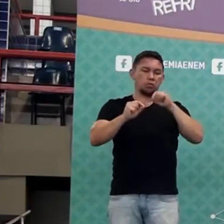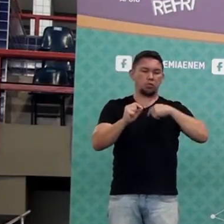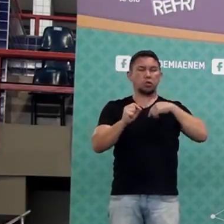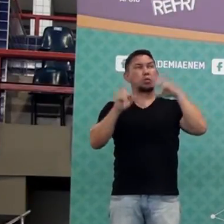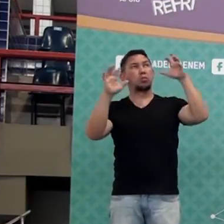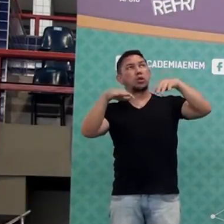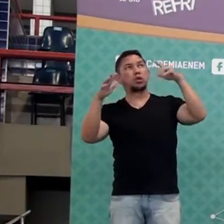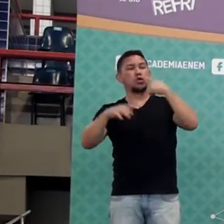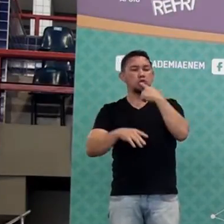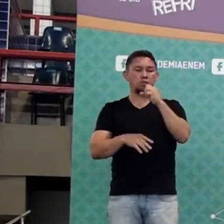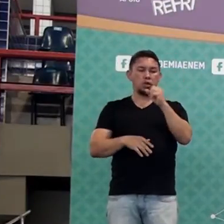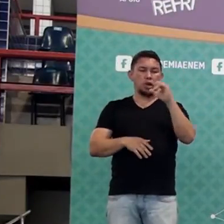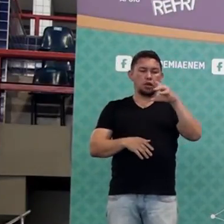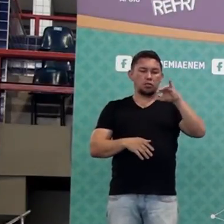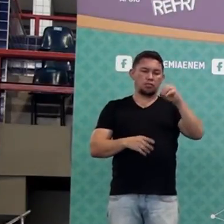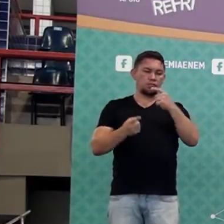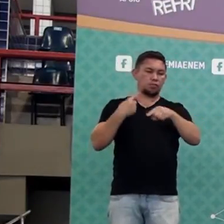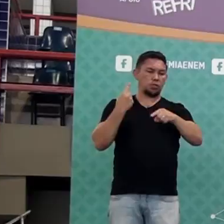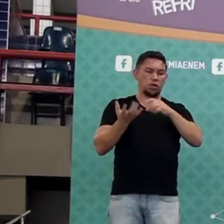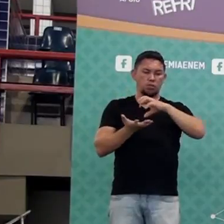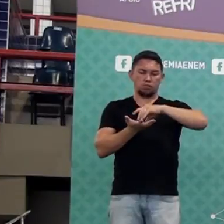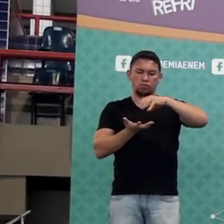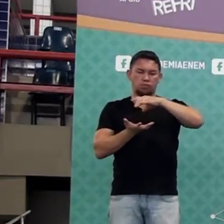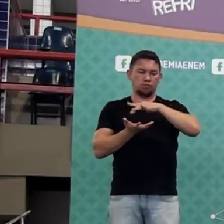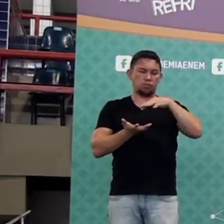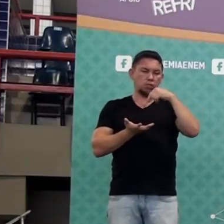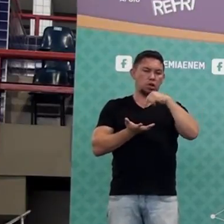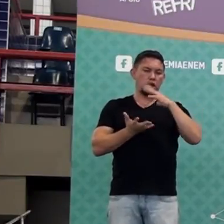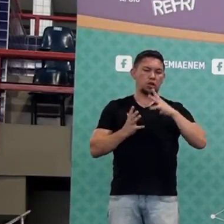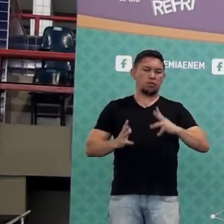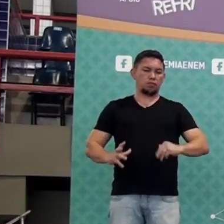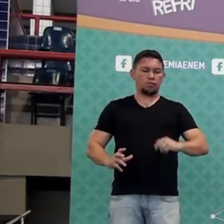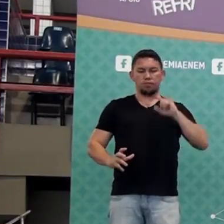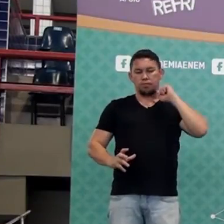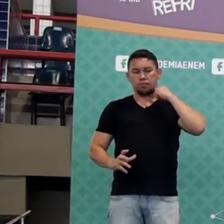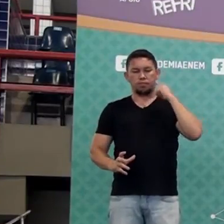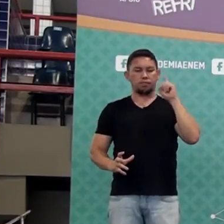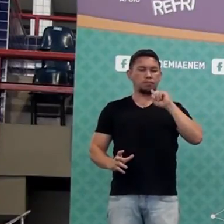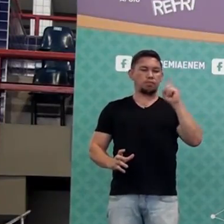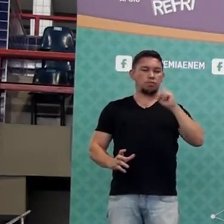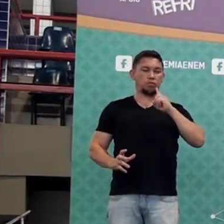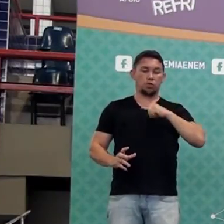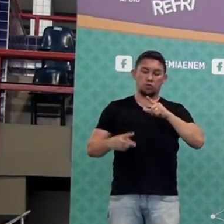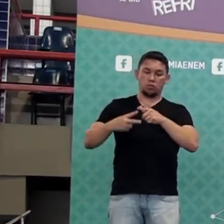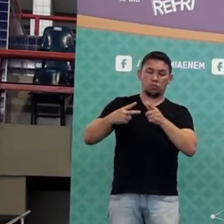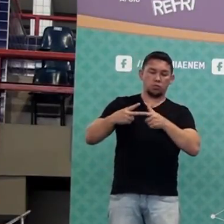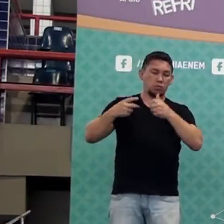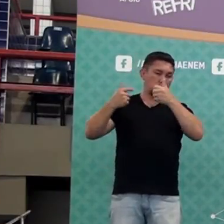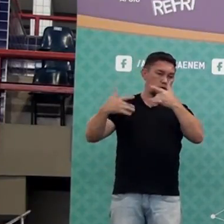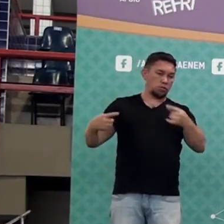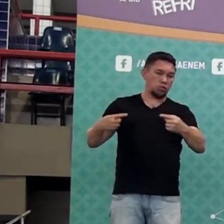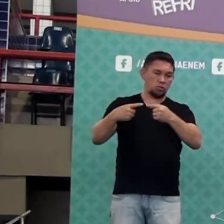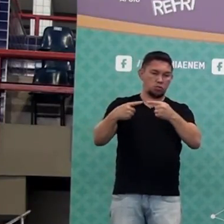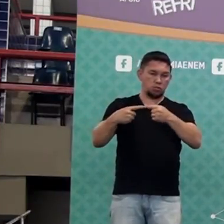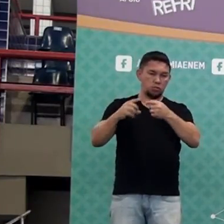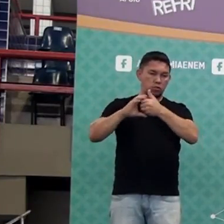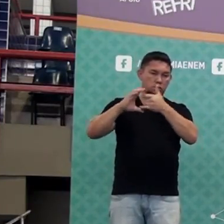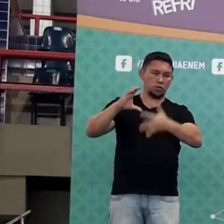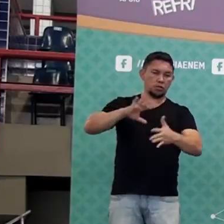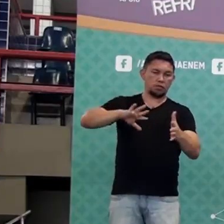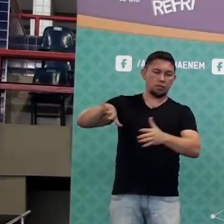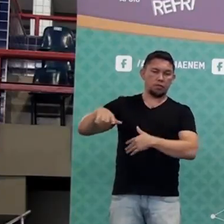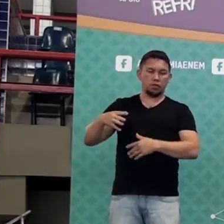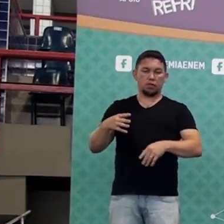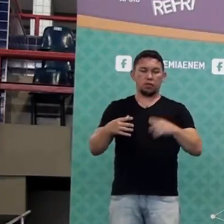chuva ácida, a energia nuclear ela não polui, pelo menos sobre esses dois aspectos, tá? Vamos